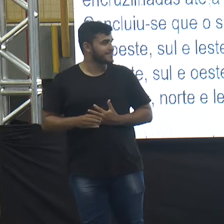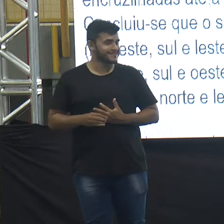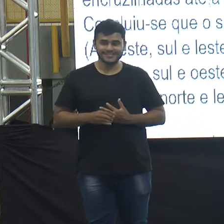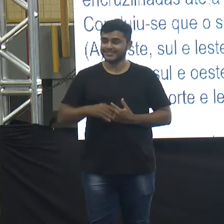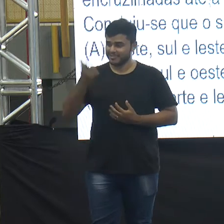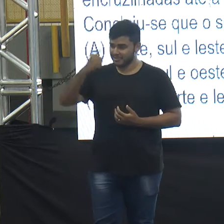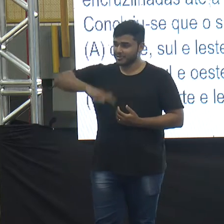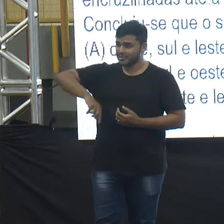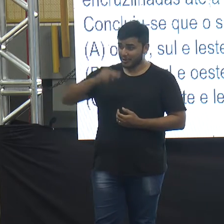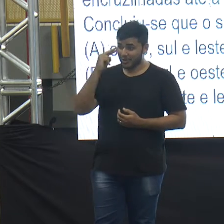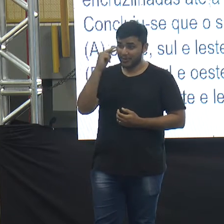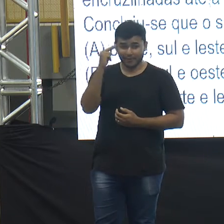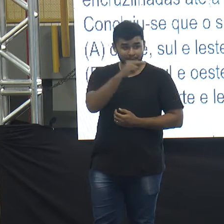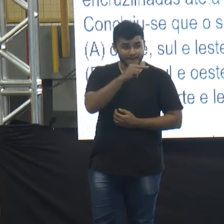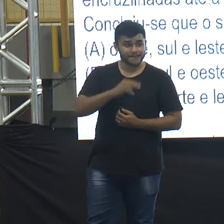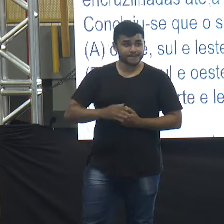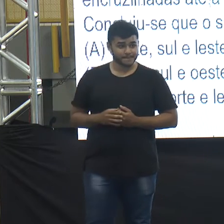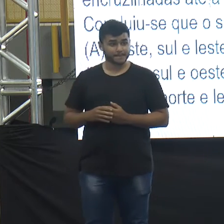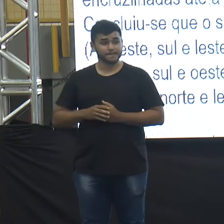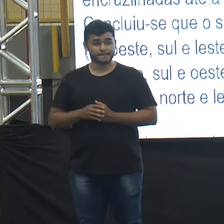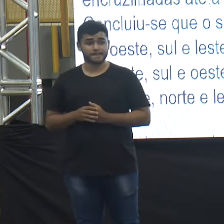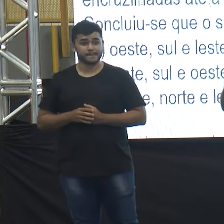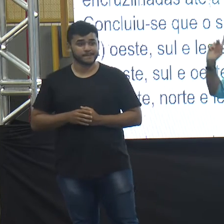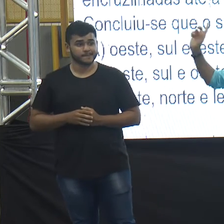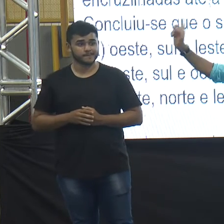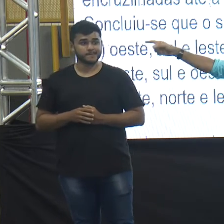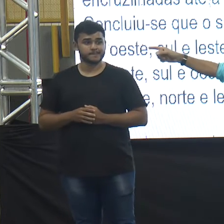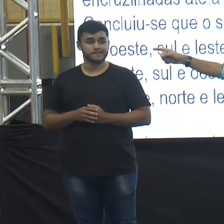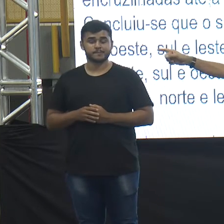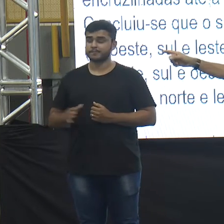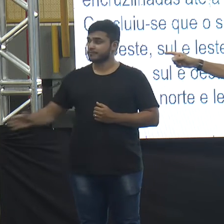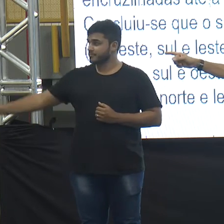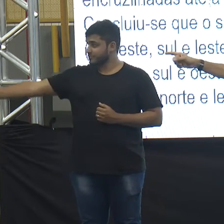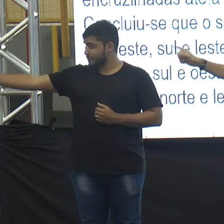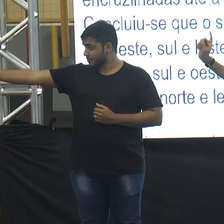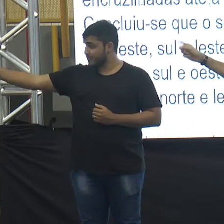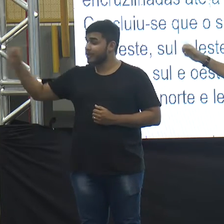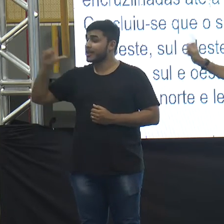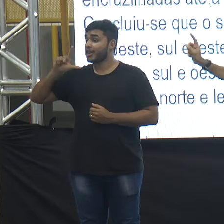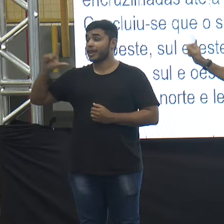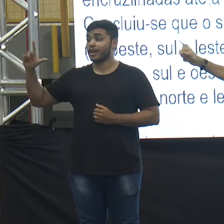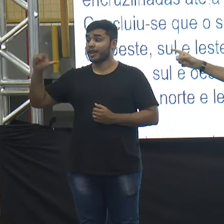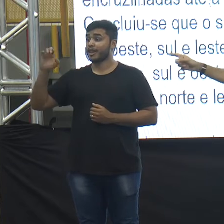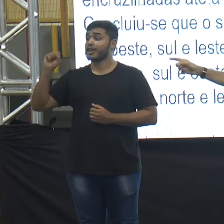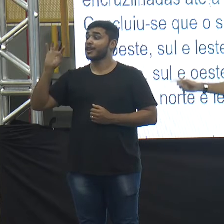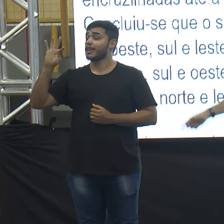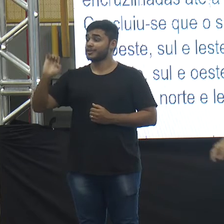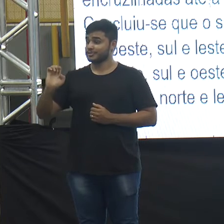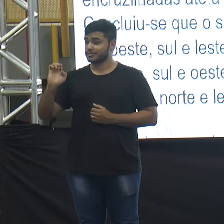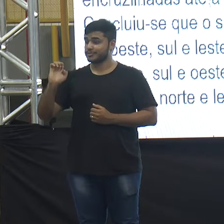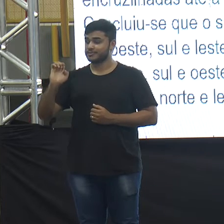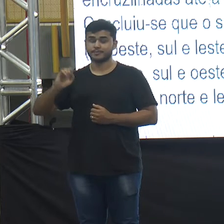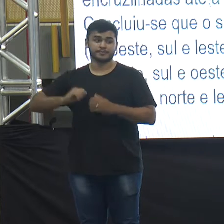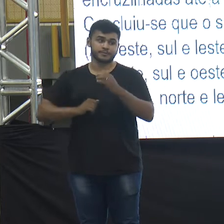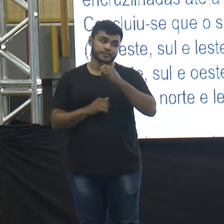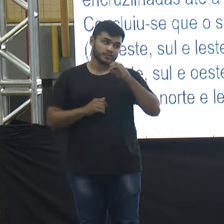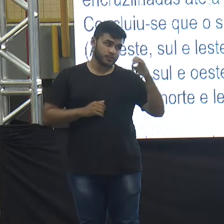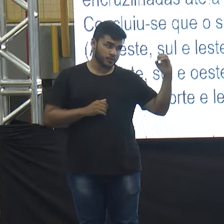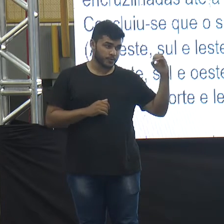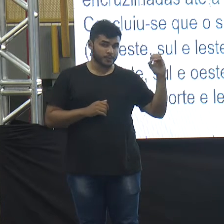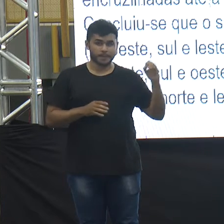bonitinho o senhor fazendo esse percurso. Direita, leste,